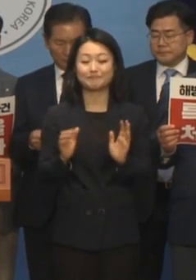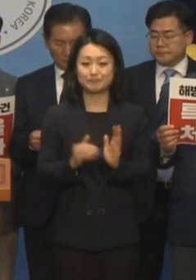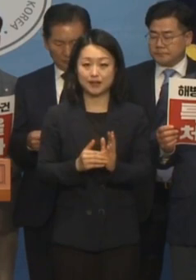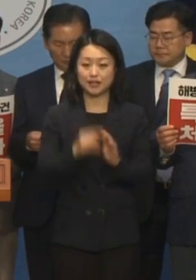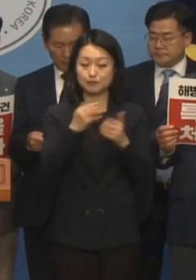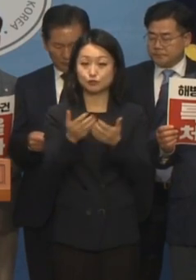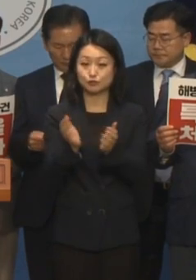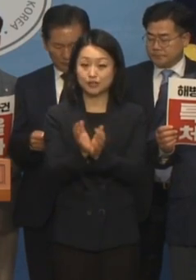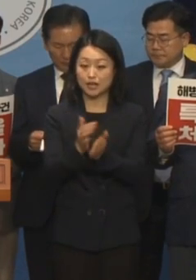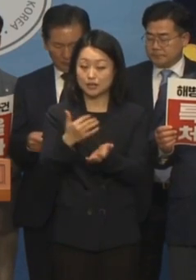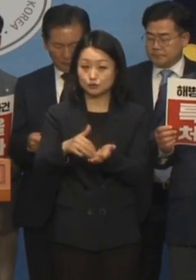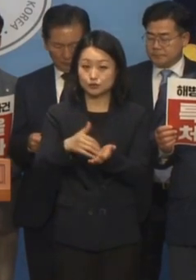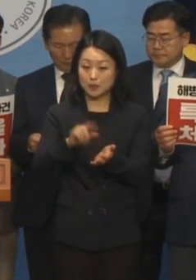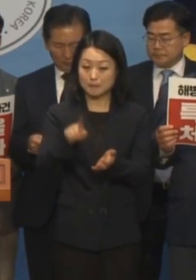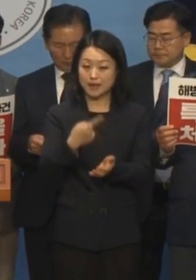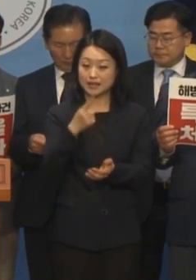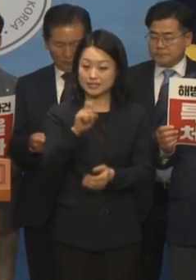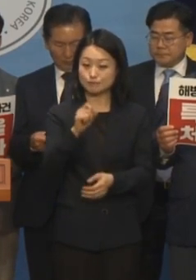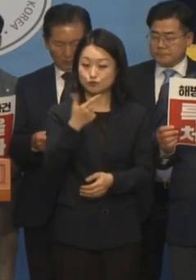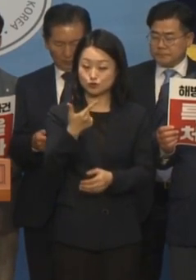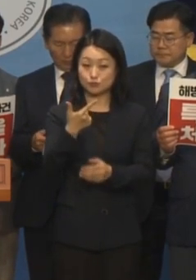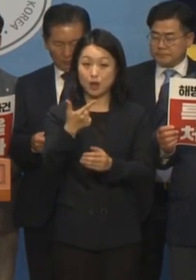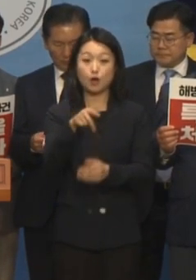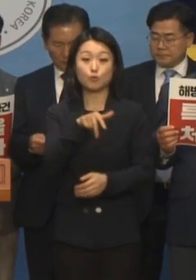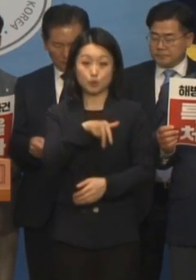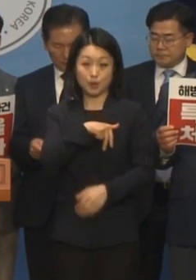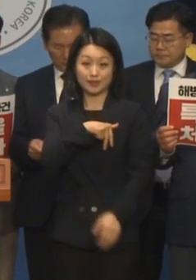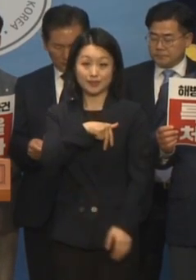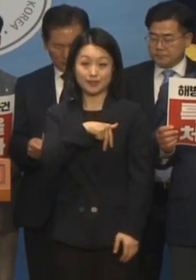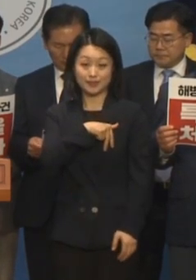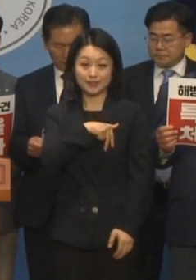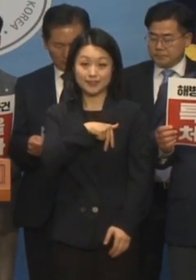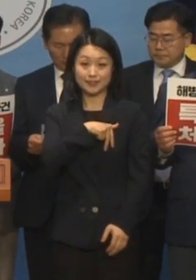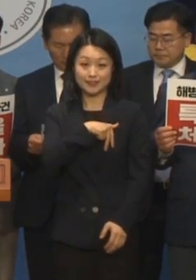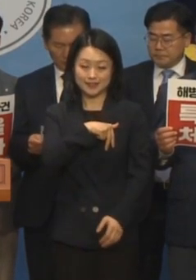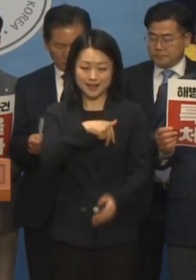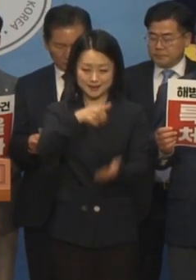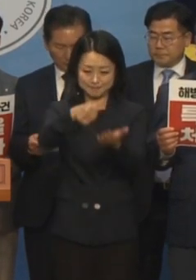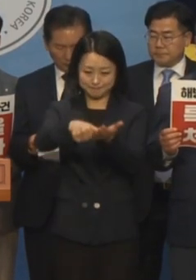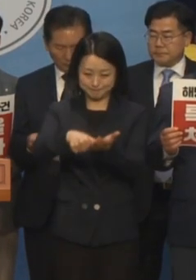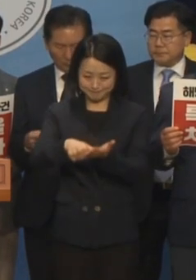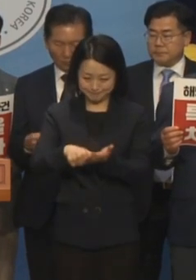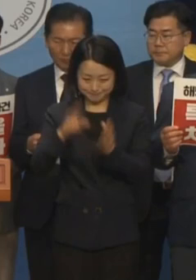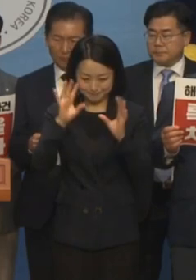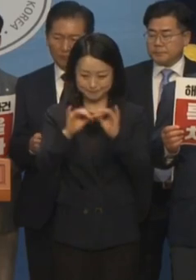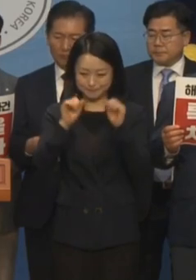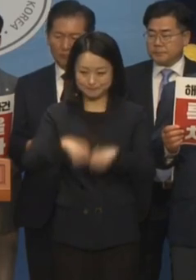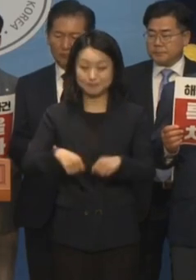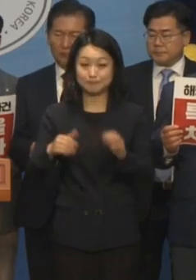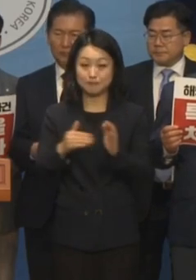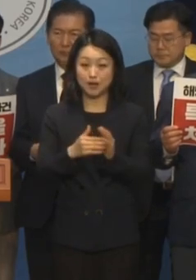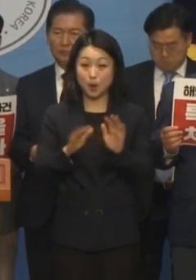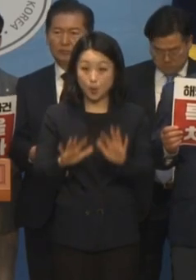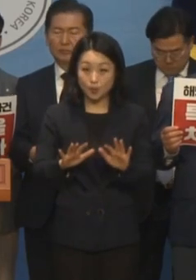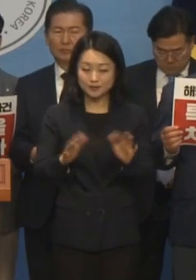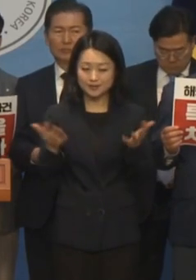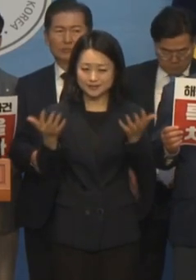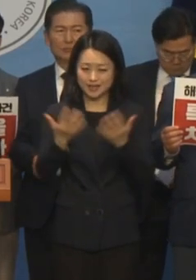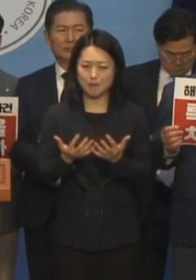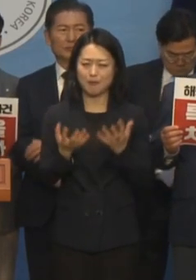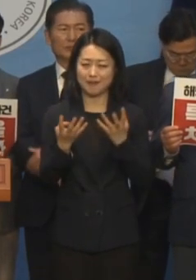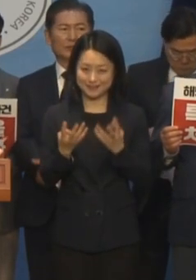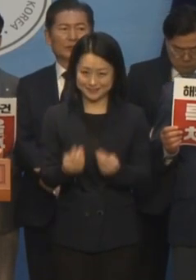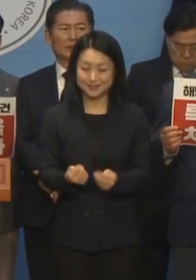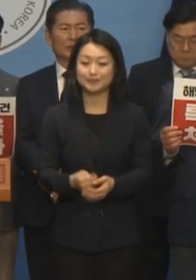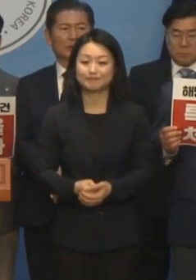더불어민주당의 116명의 의원님들이 연명을 해주셨습니다. 그리고 이 자리에 많은 분들이 참석을